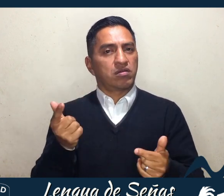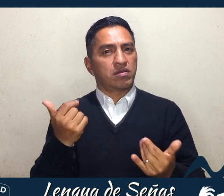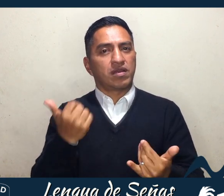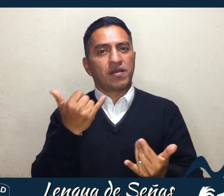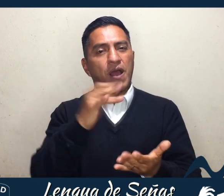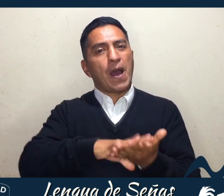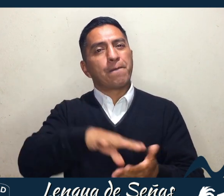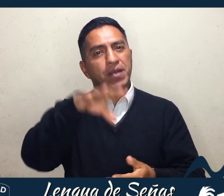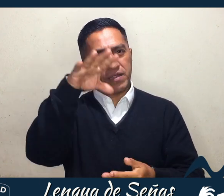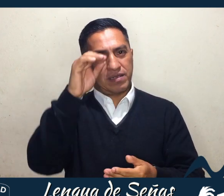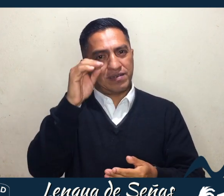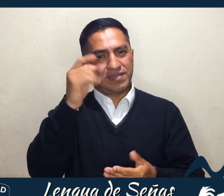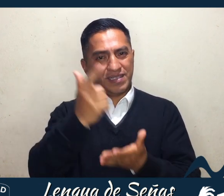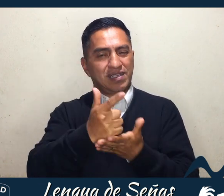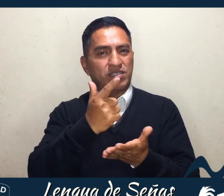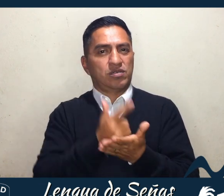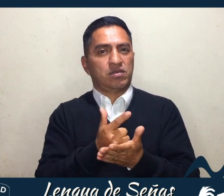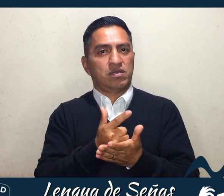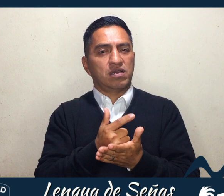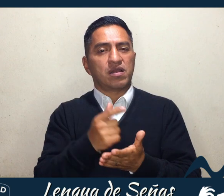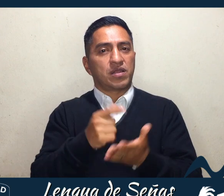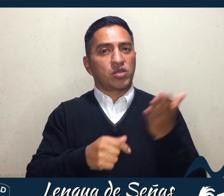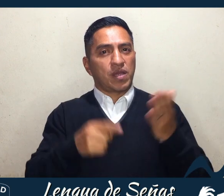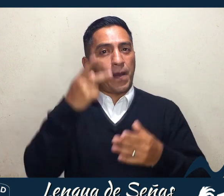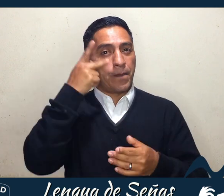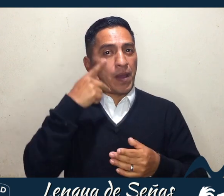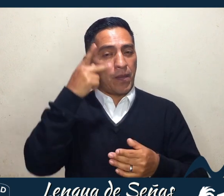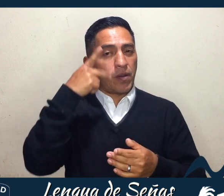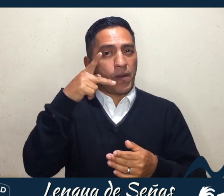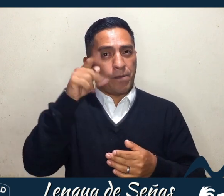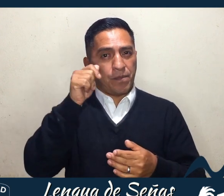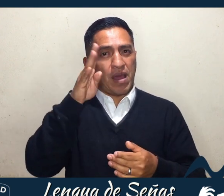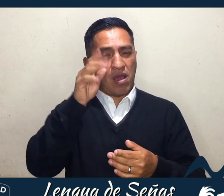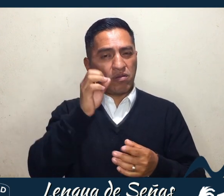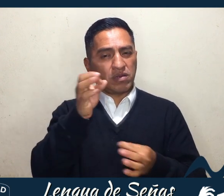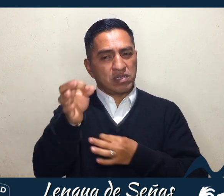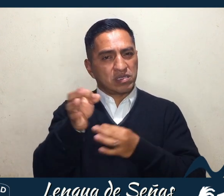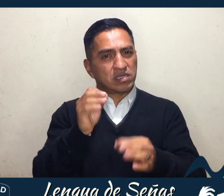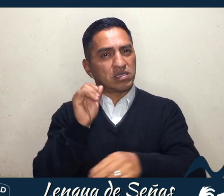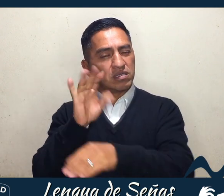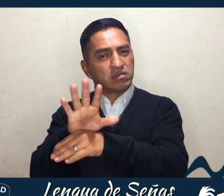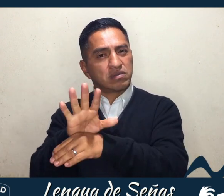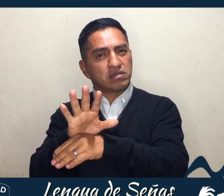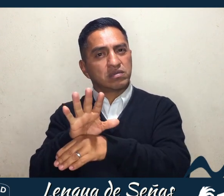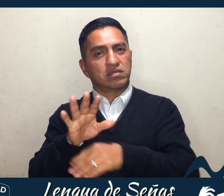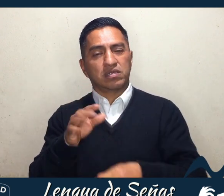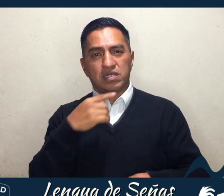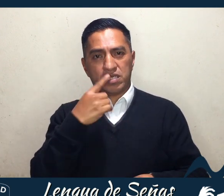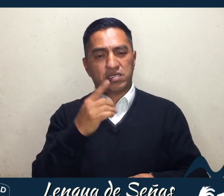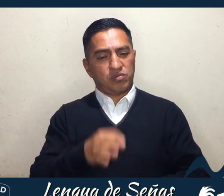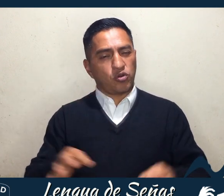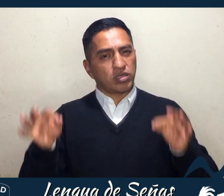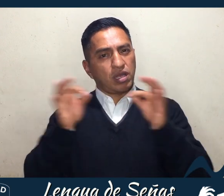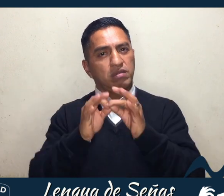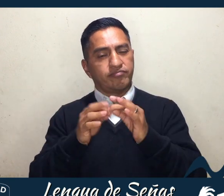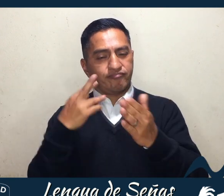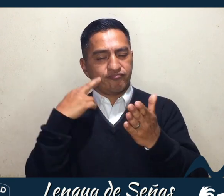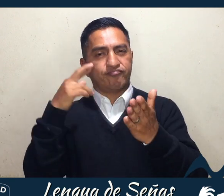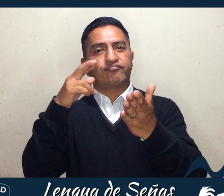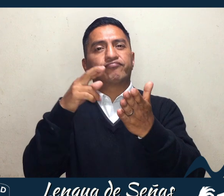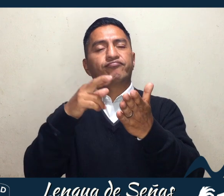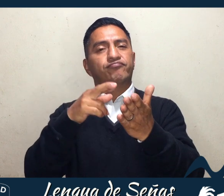en un momento con Dios es lo que Pablo quiso decirles a los hermanos en Corinto, cuando él, defendiendo su